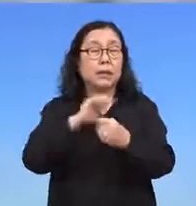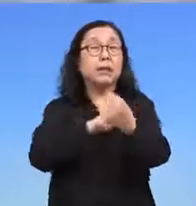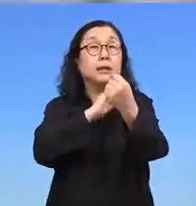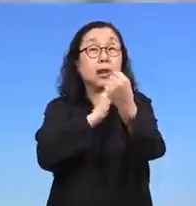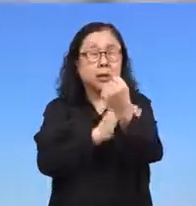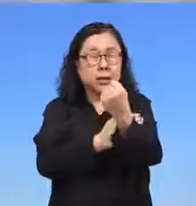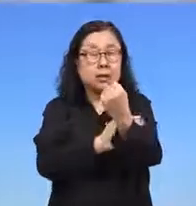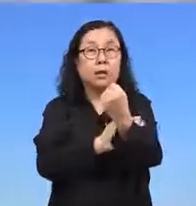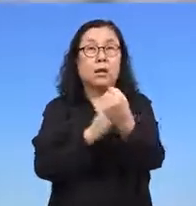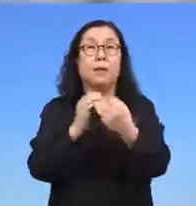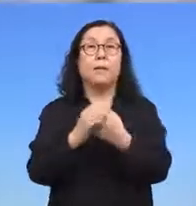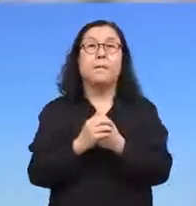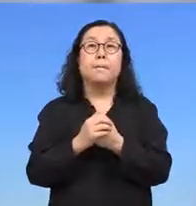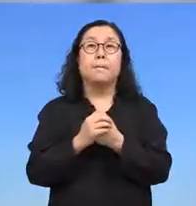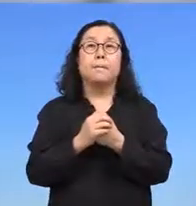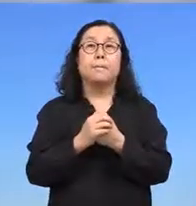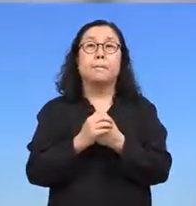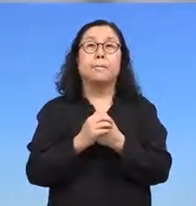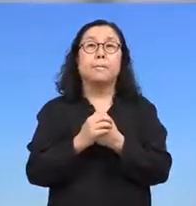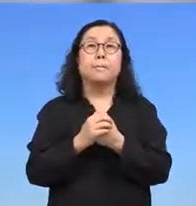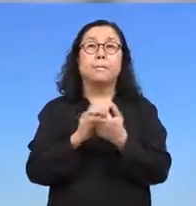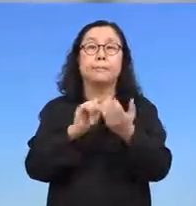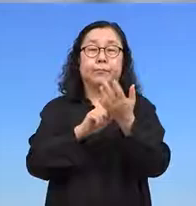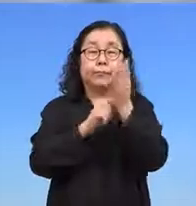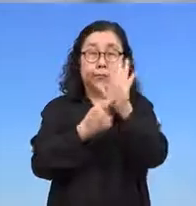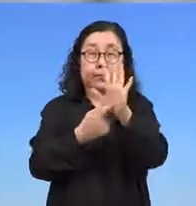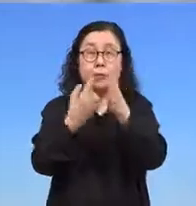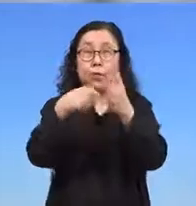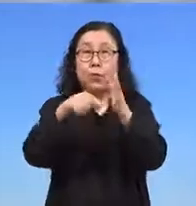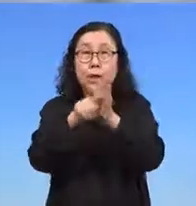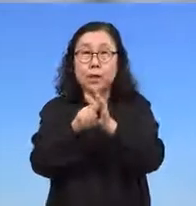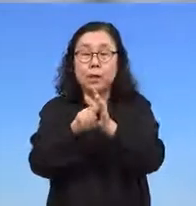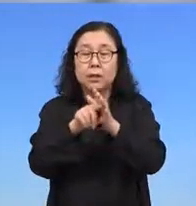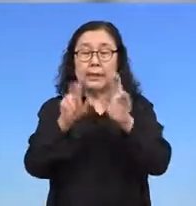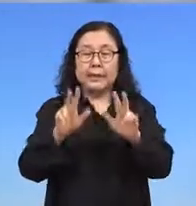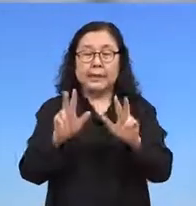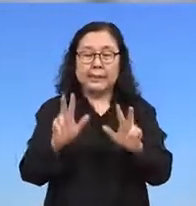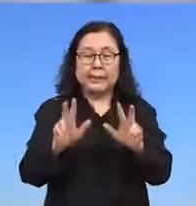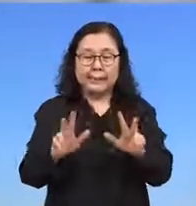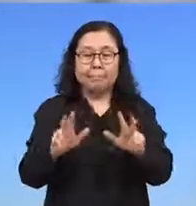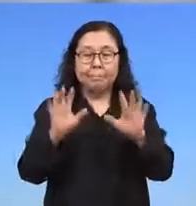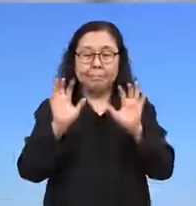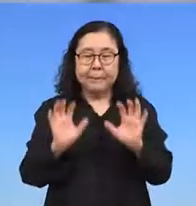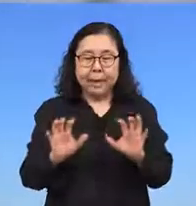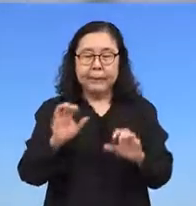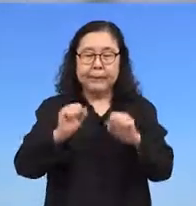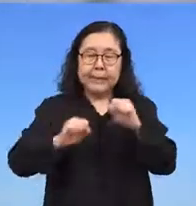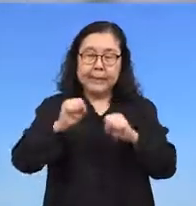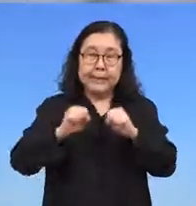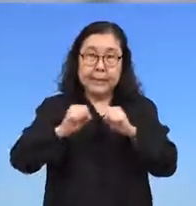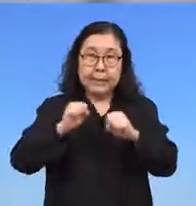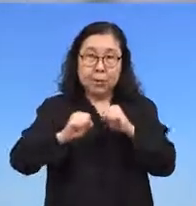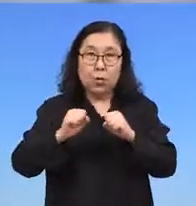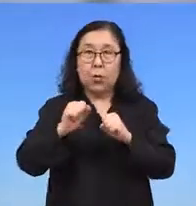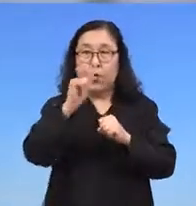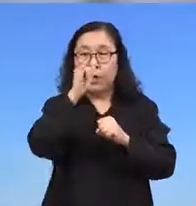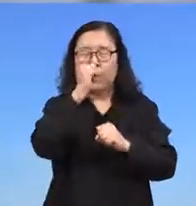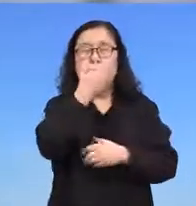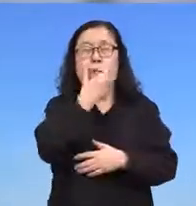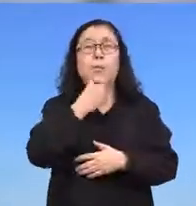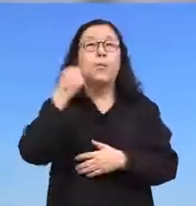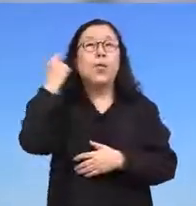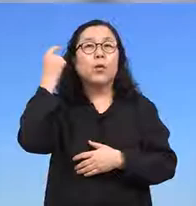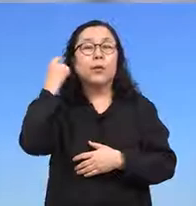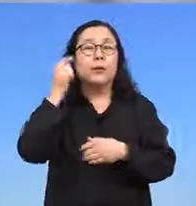복음의 능력으로 그것이 드러나기 위해서는요, 너무나 역동적인 현재 일하는, 현재